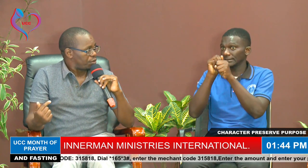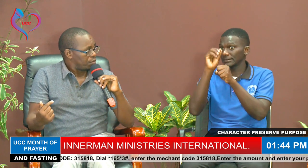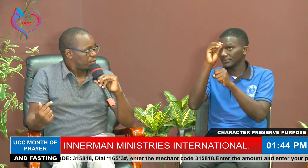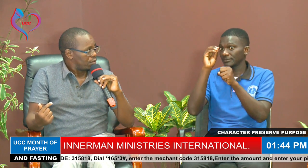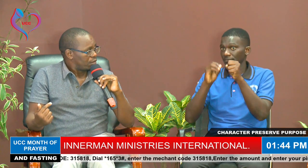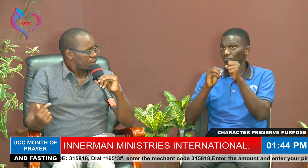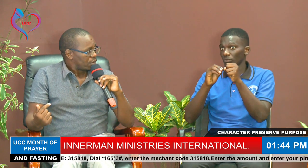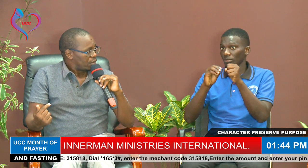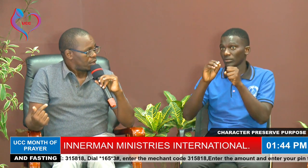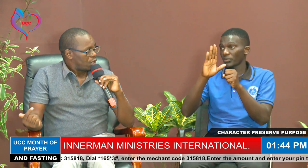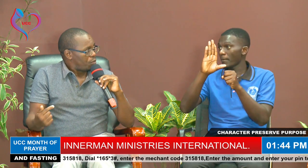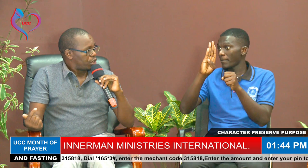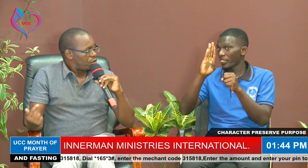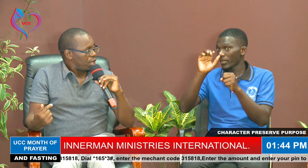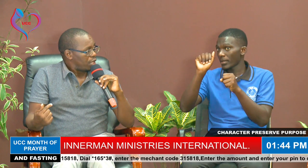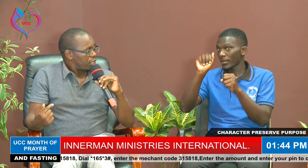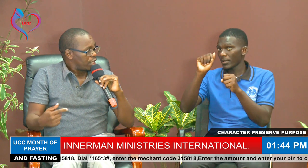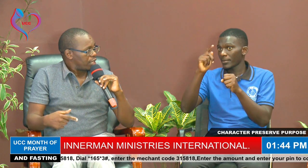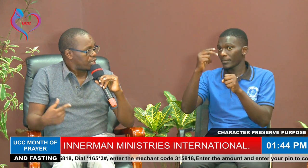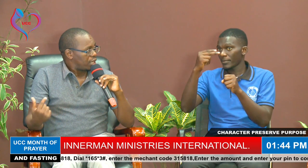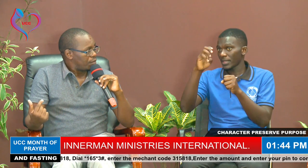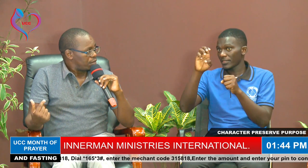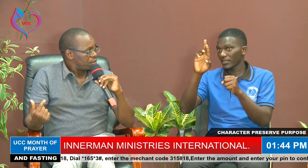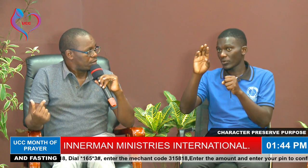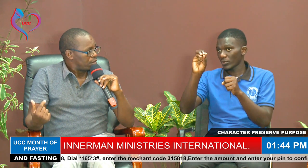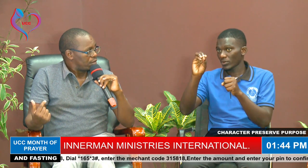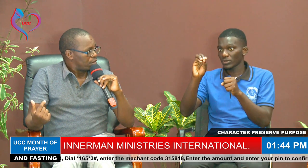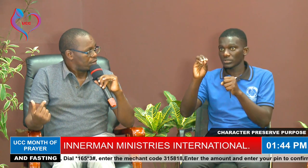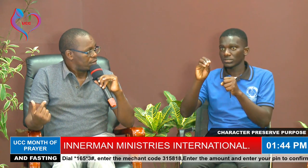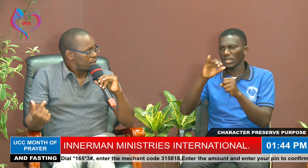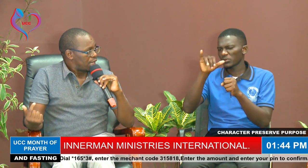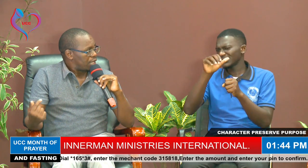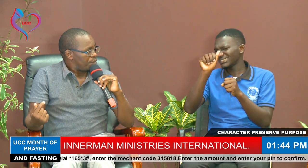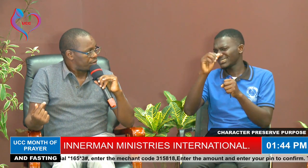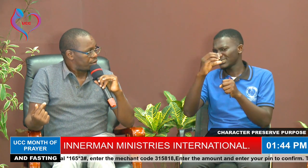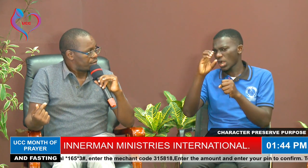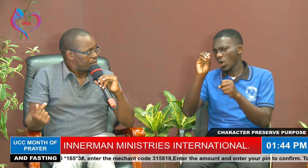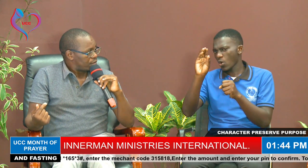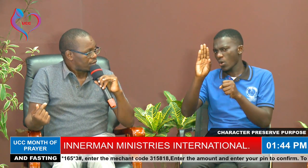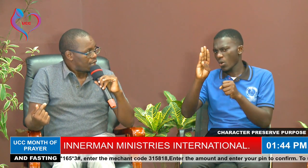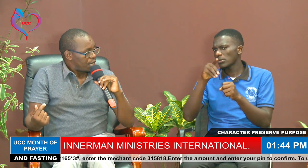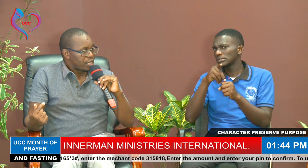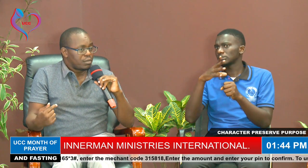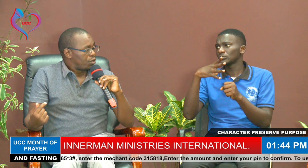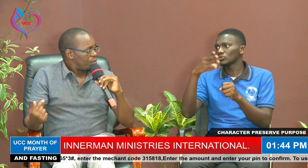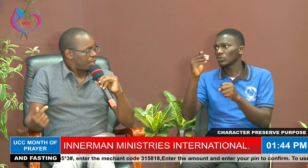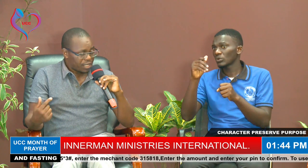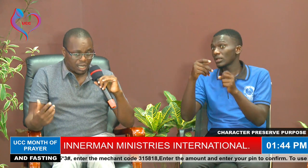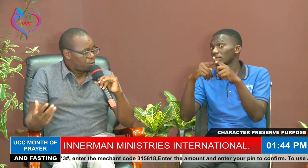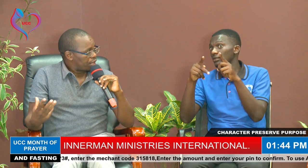Bethoro. Jacob chakola yagenda Sekem tiagenda Bethoro. Nazimba nyumba naguleta